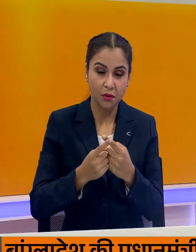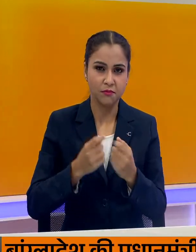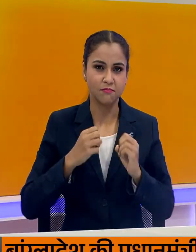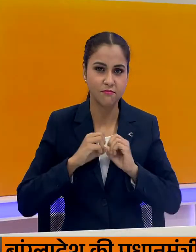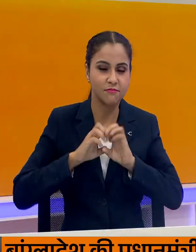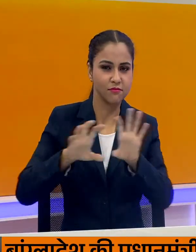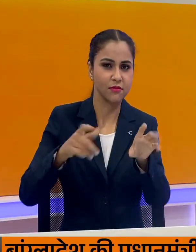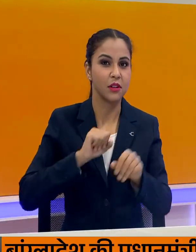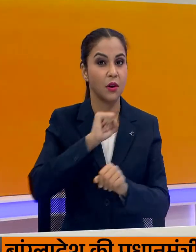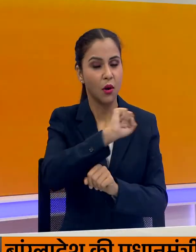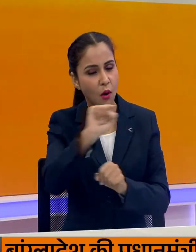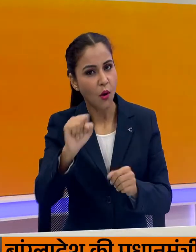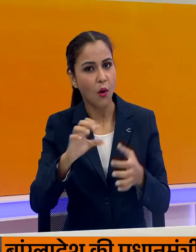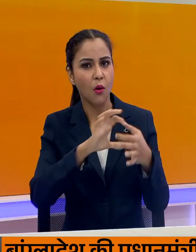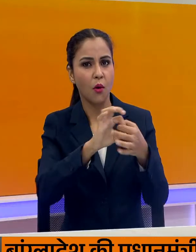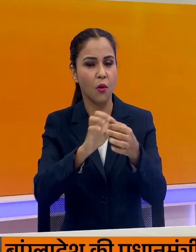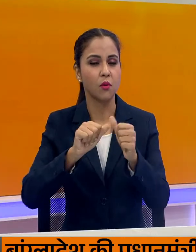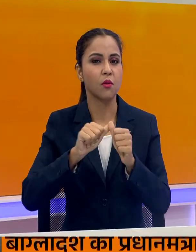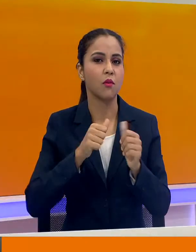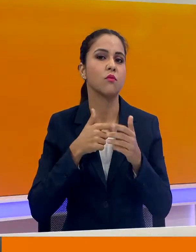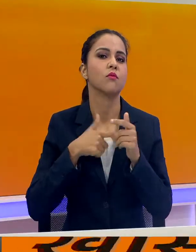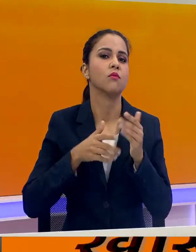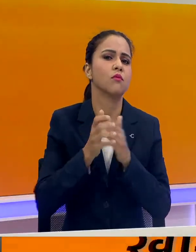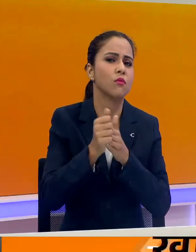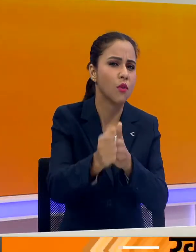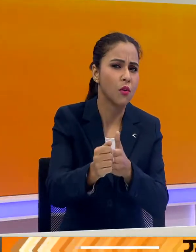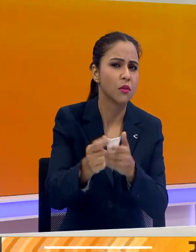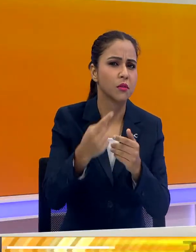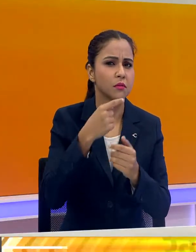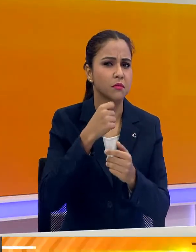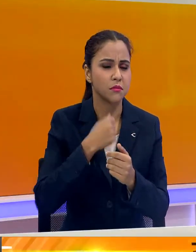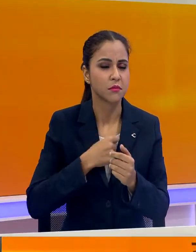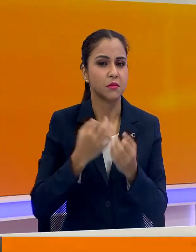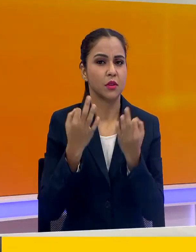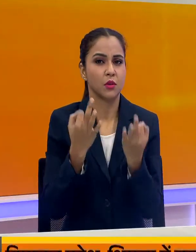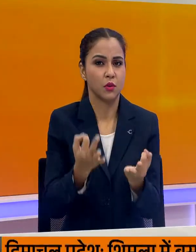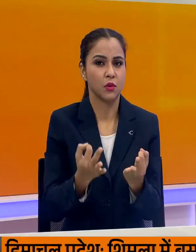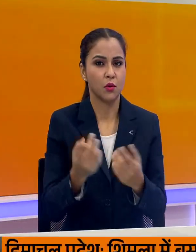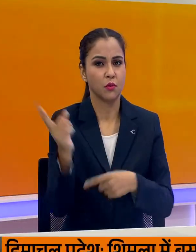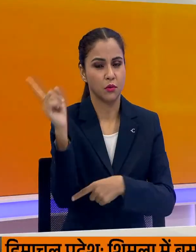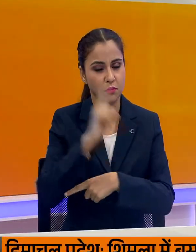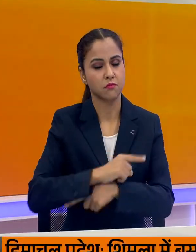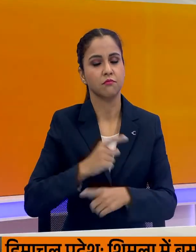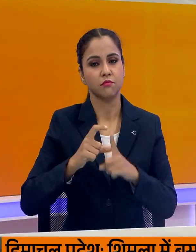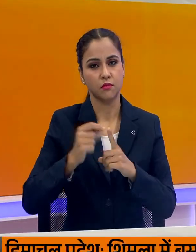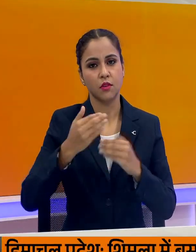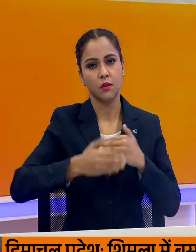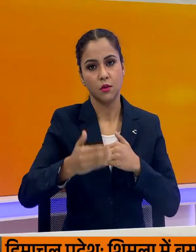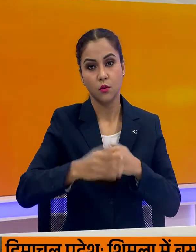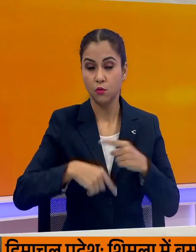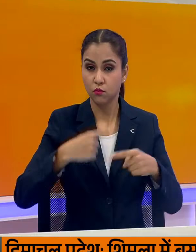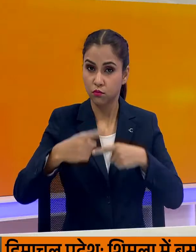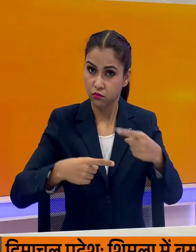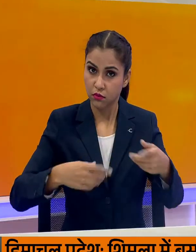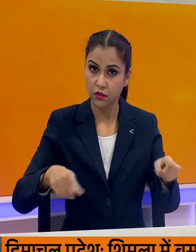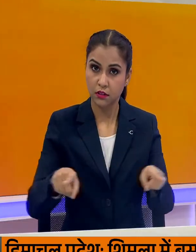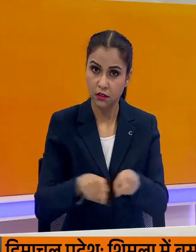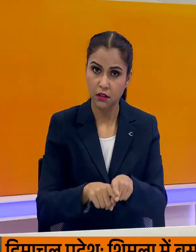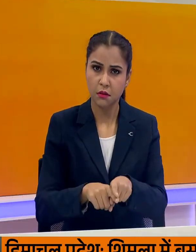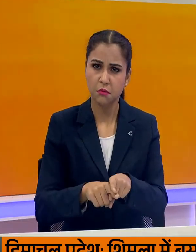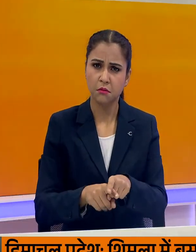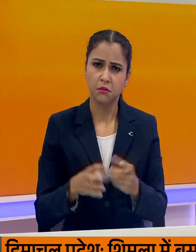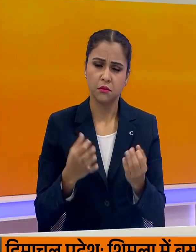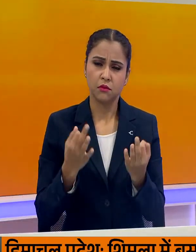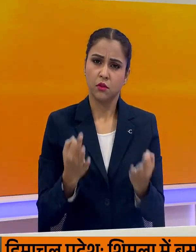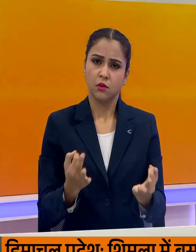के नाते अपने सारे फैन फॉलोइंग को? कि हमें योगा डेली प्रैक्टिस में लाना चाहिए, और आई बिलीव कि जितना जो